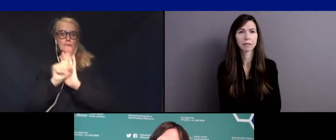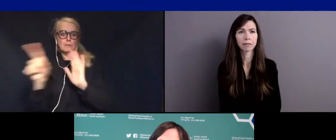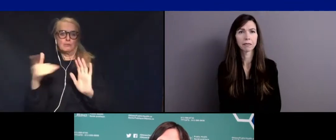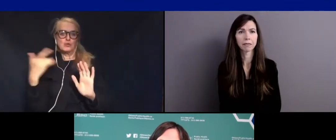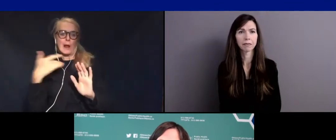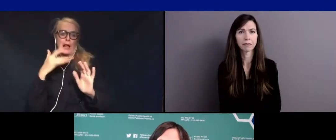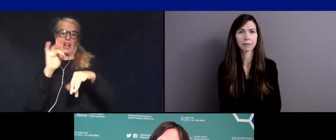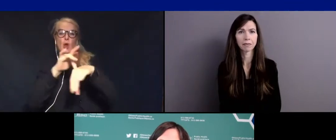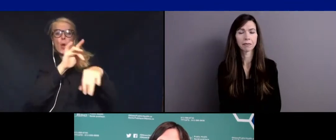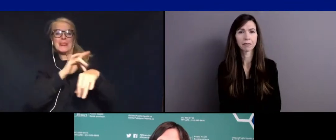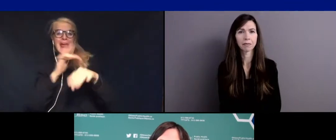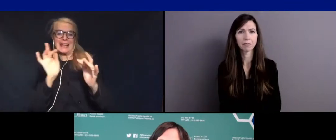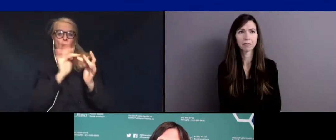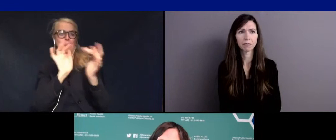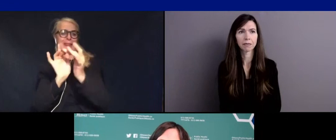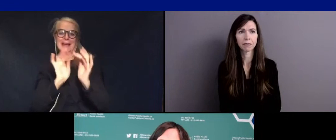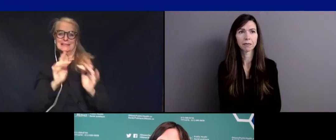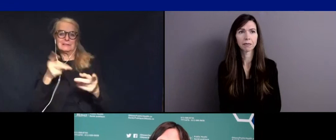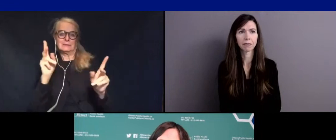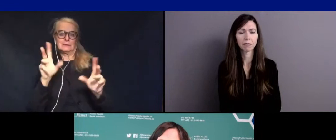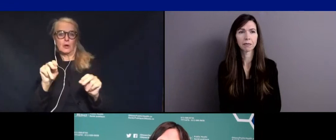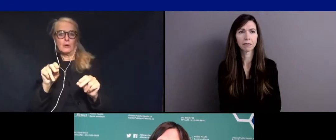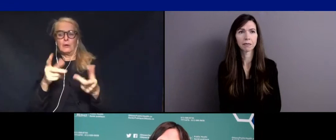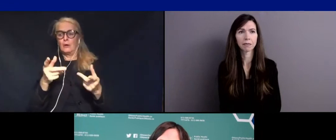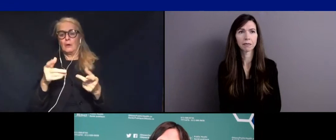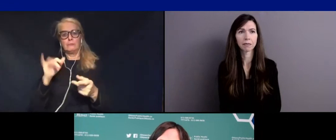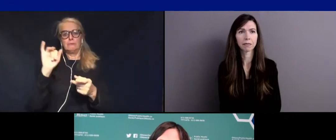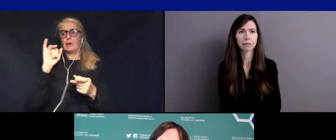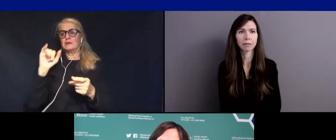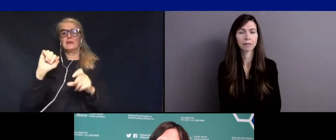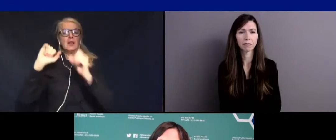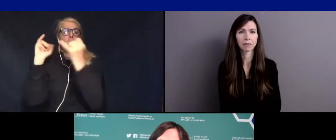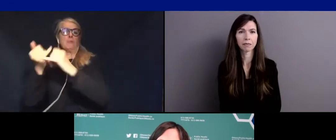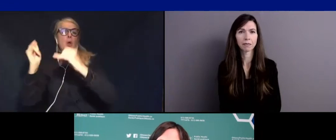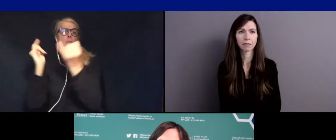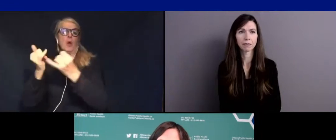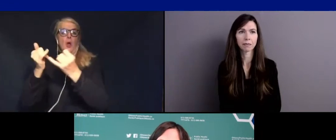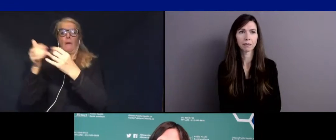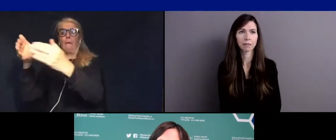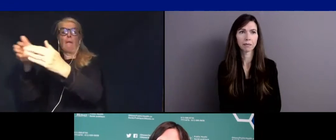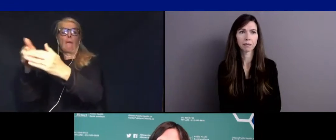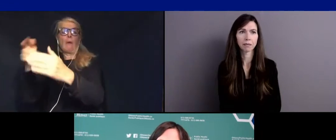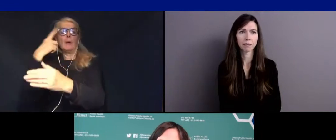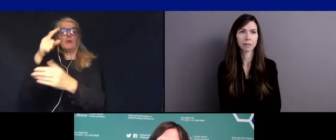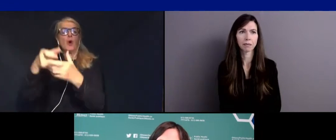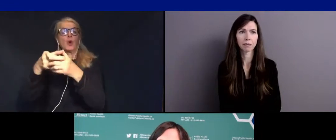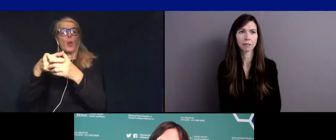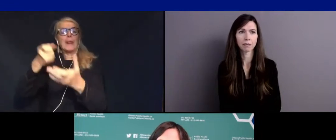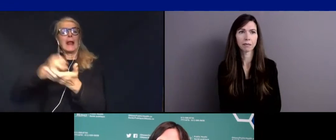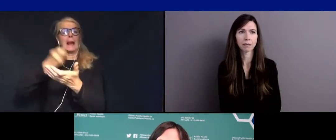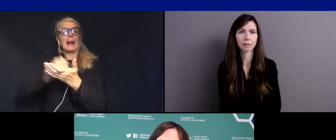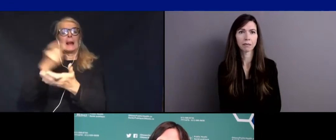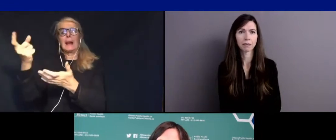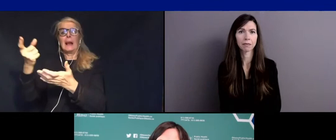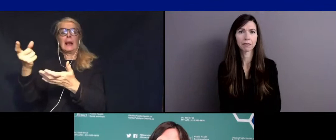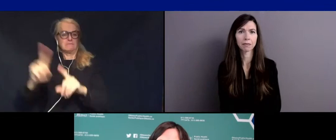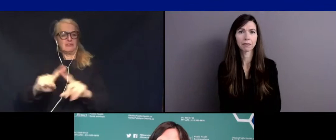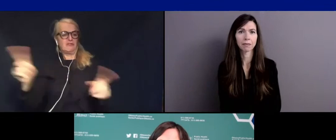et aller se battre dans le coin de la patinoire pour la rondelle? Je ne sais pas si vous voyez un peu l'image que je veux apporter.